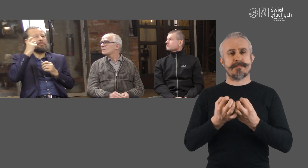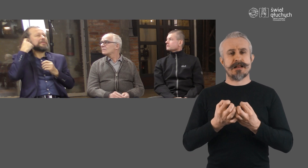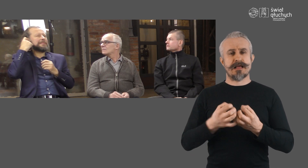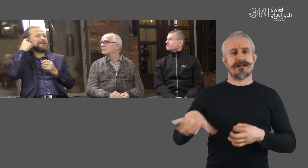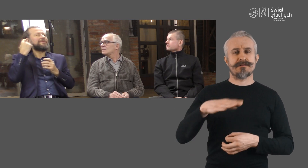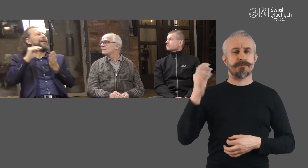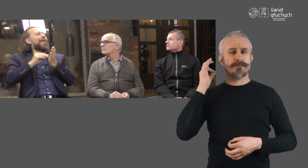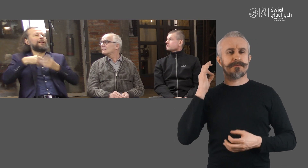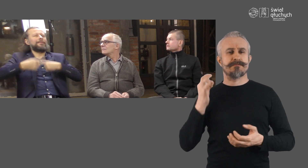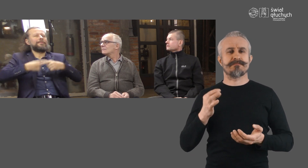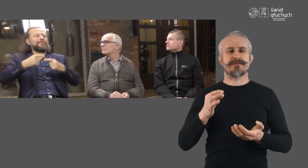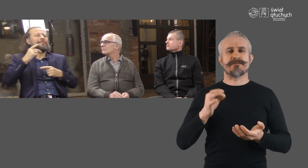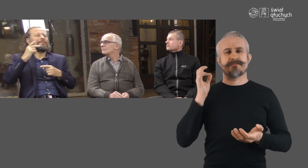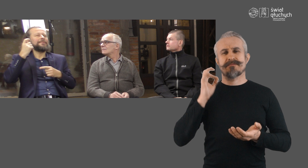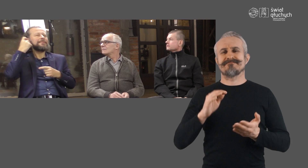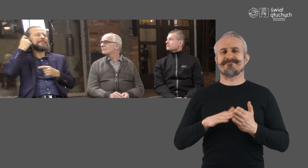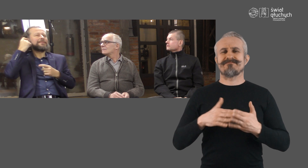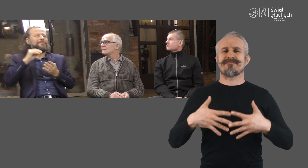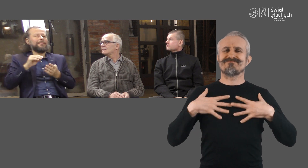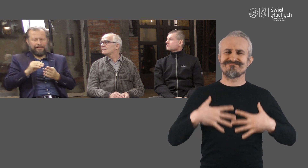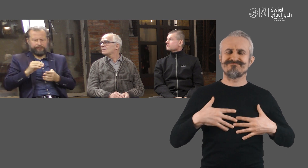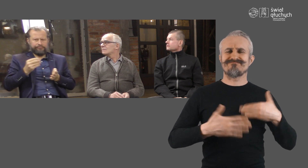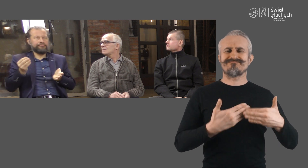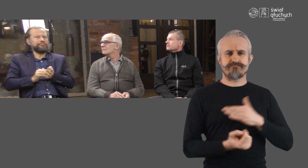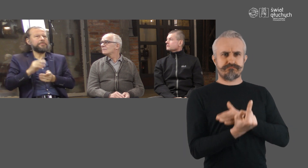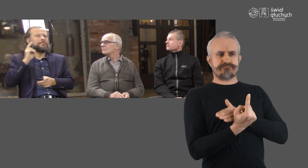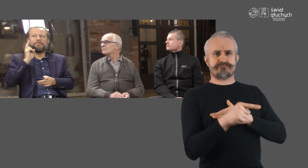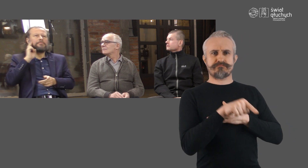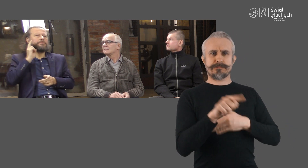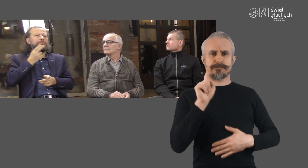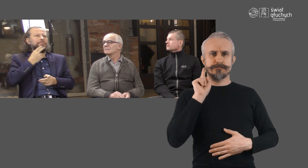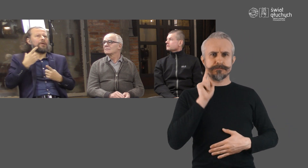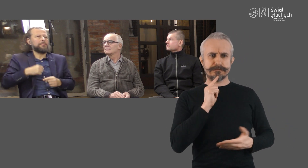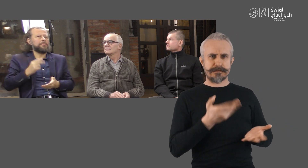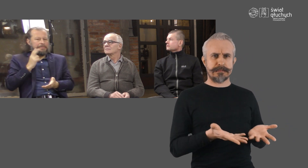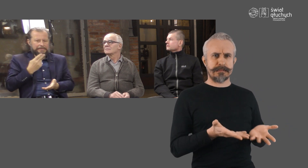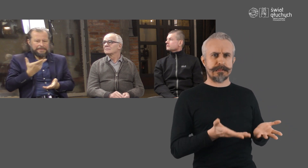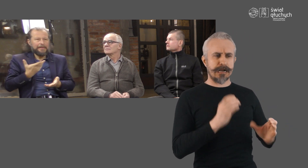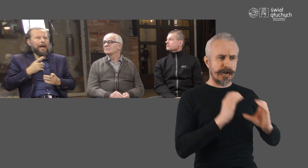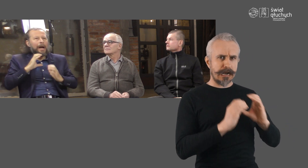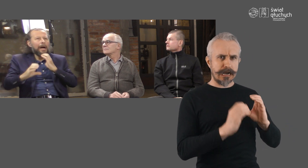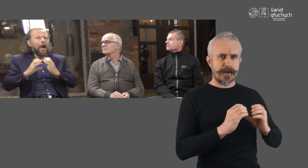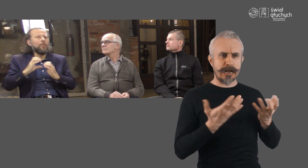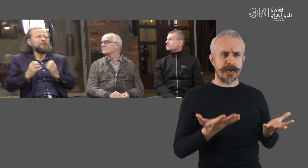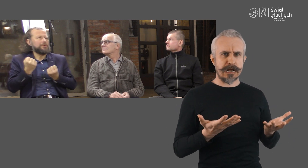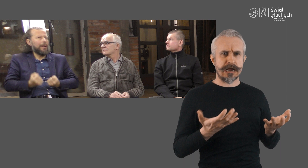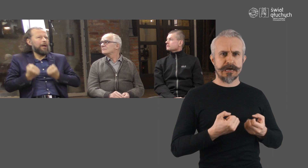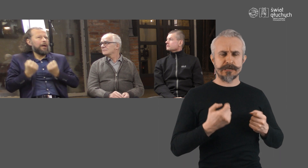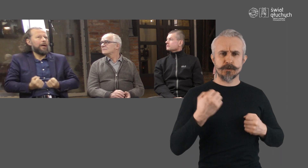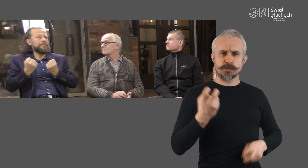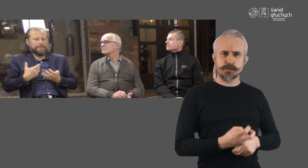Ja nie wiem, czy rodzice słyszący... Jak się zachowują rodzice słyszący? Nie wiem. Ja jestem w rodzinie